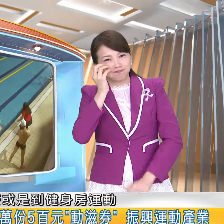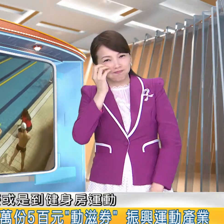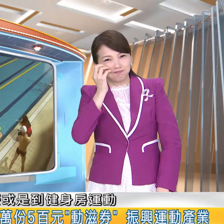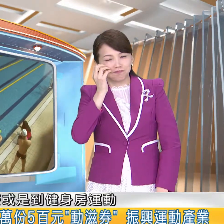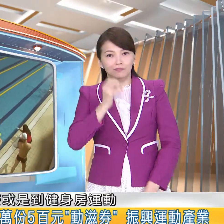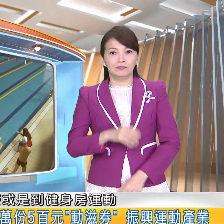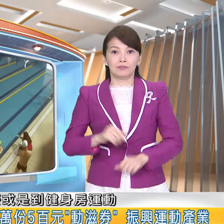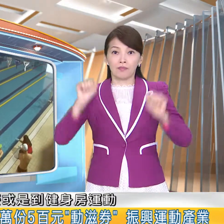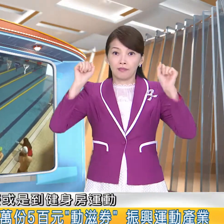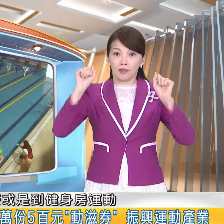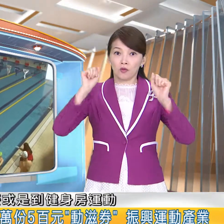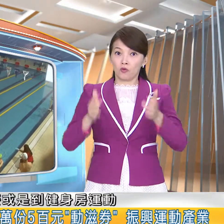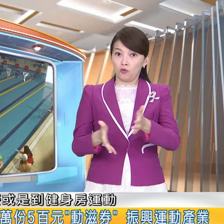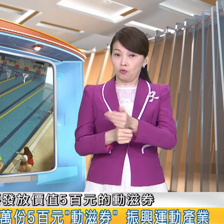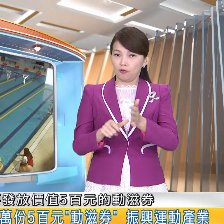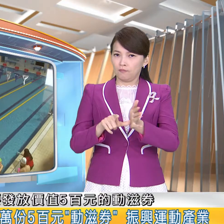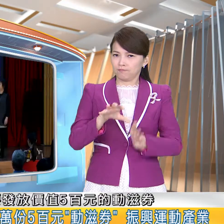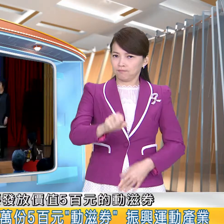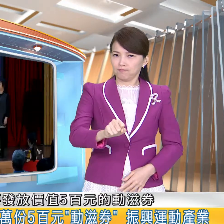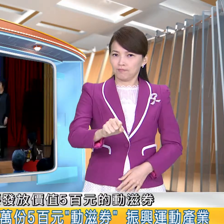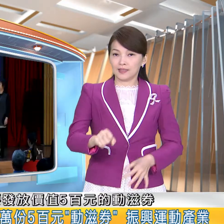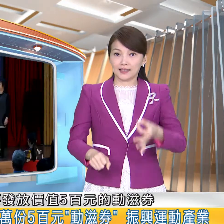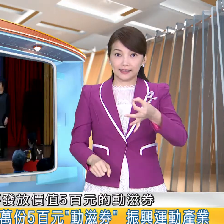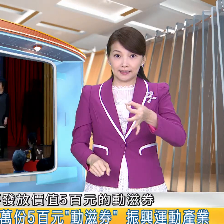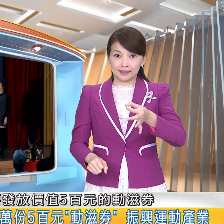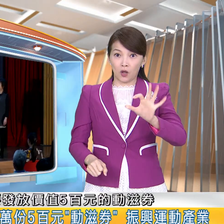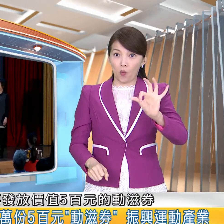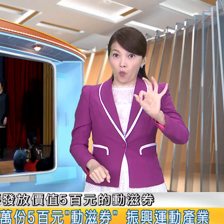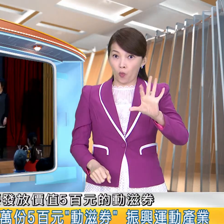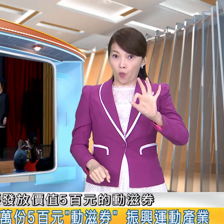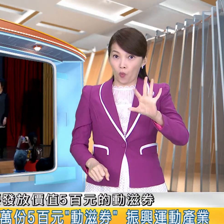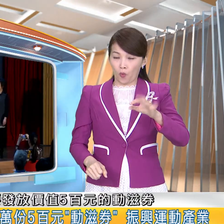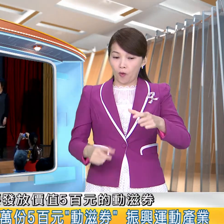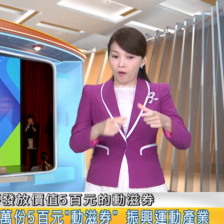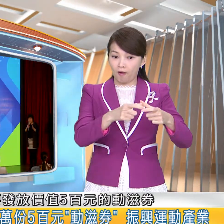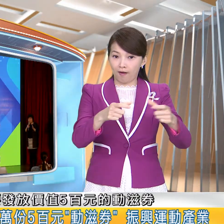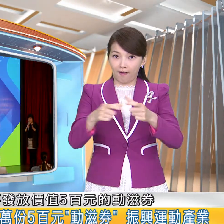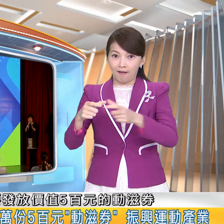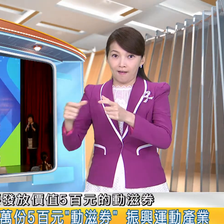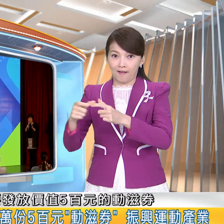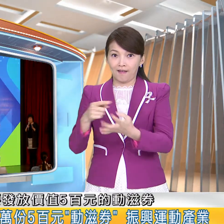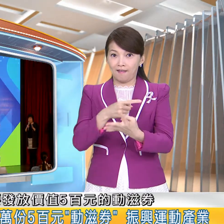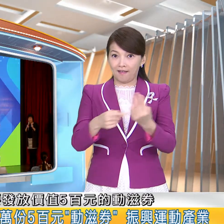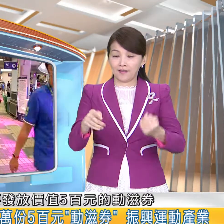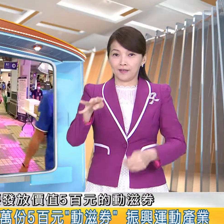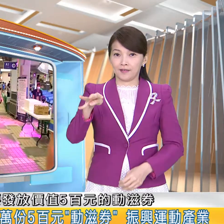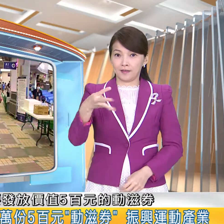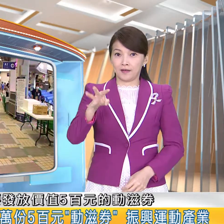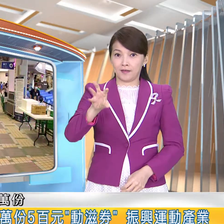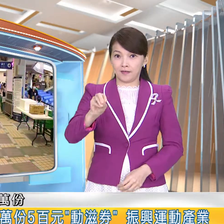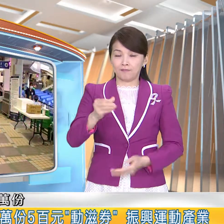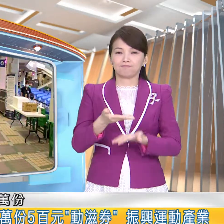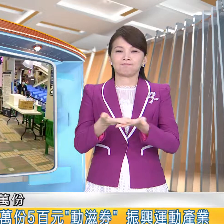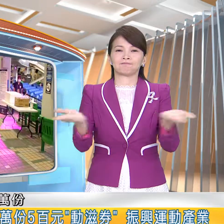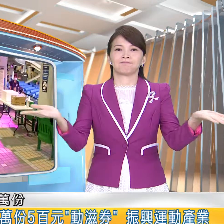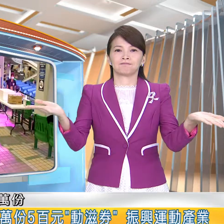去运动。体育署也要发放价值500元的动资券，总共有